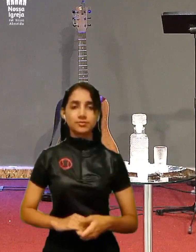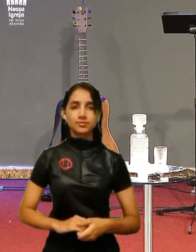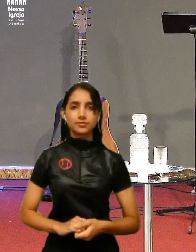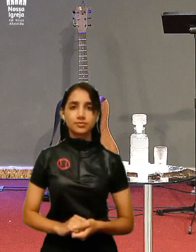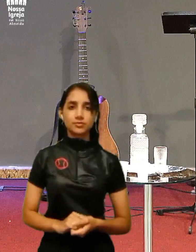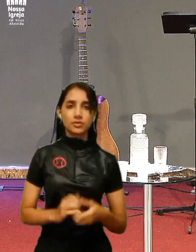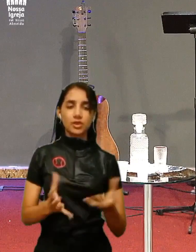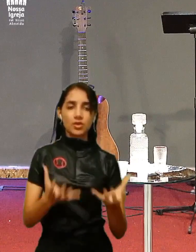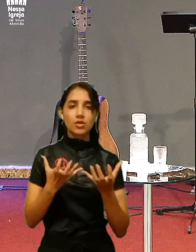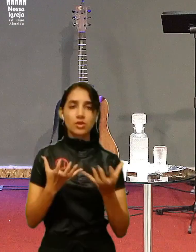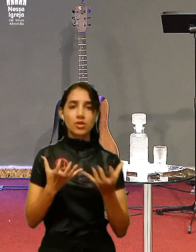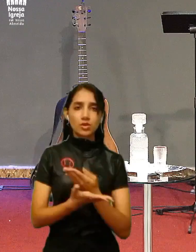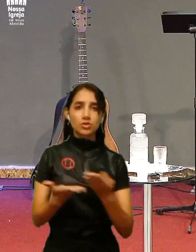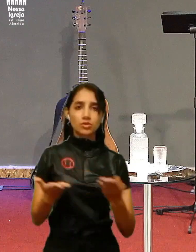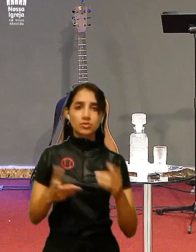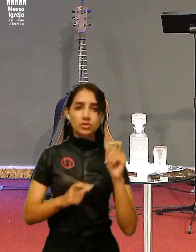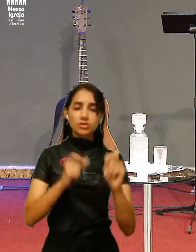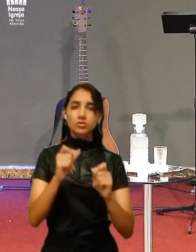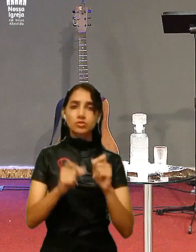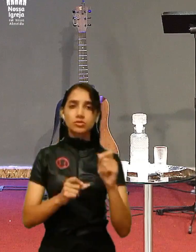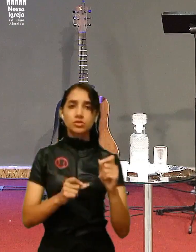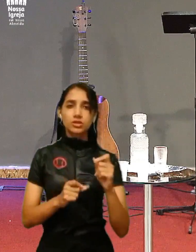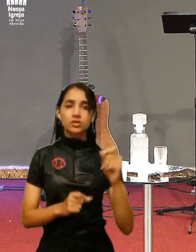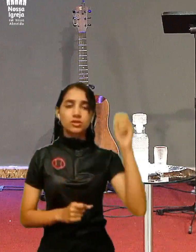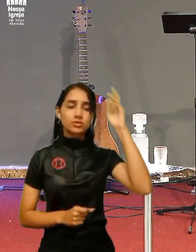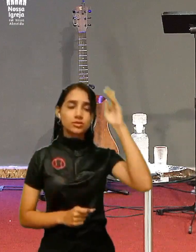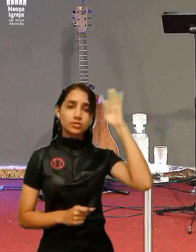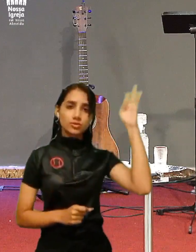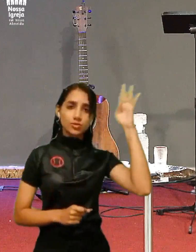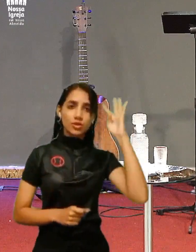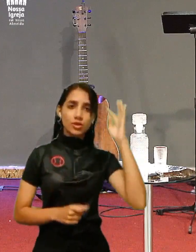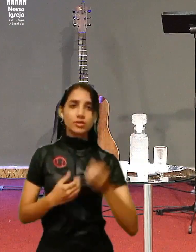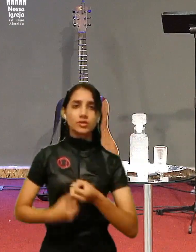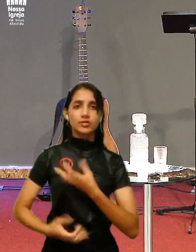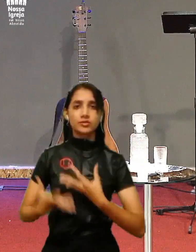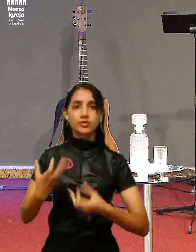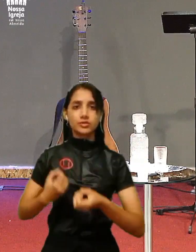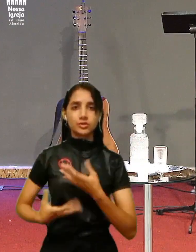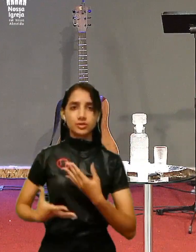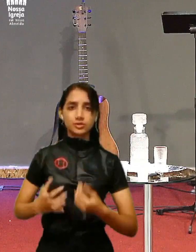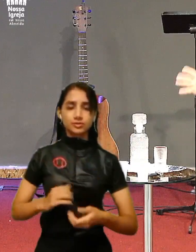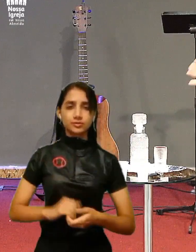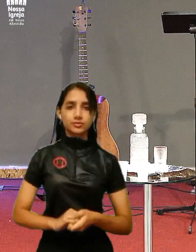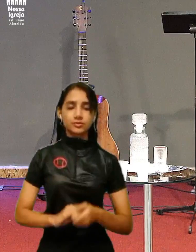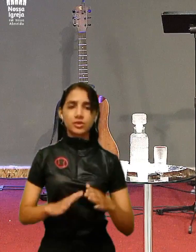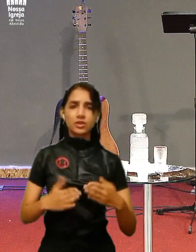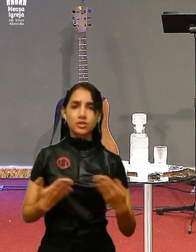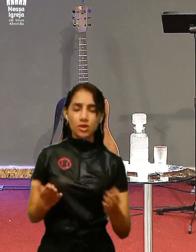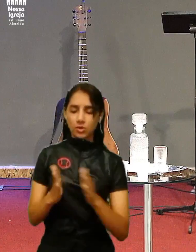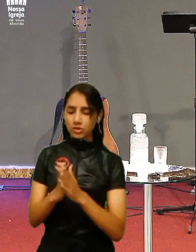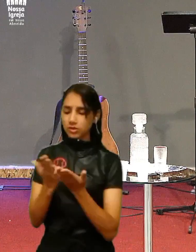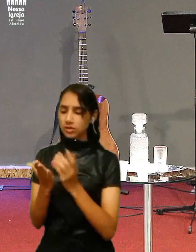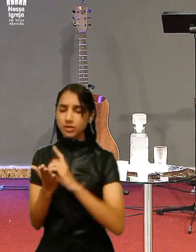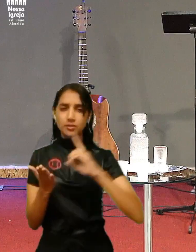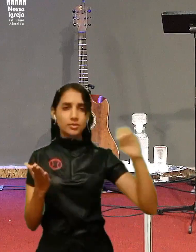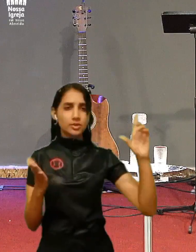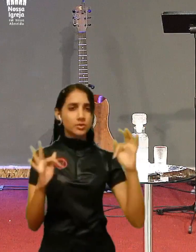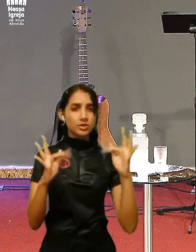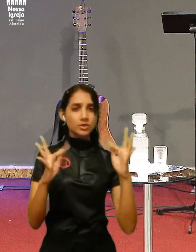isso. Irmãos, no Antigo Testamento, aliás, na Bíblia inteira, a gente tem histórias como essa se